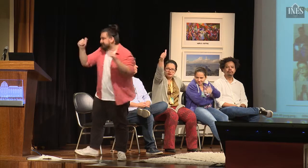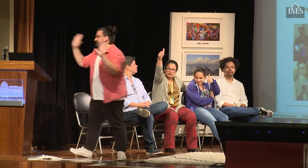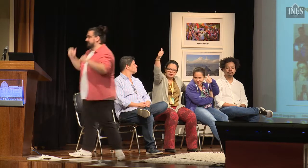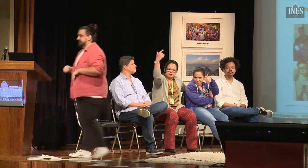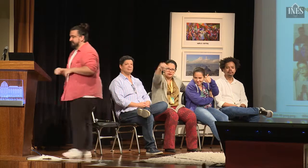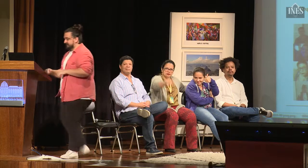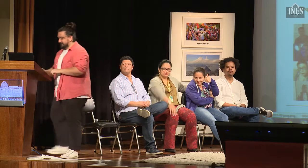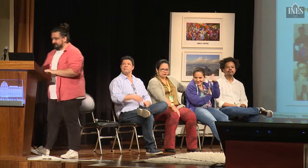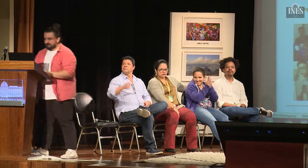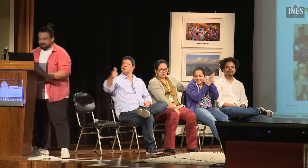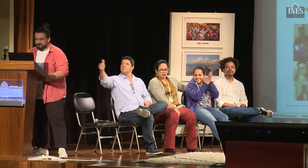pronto?